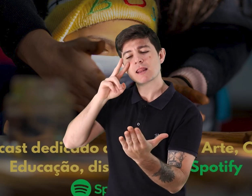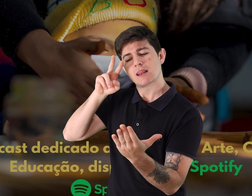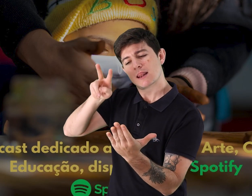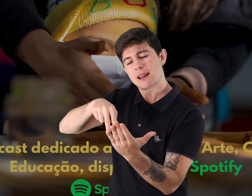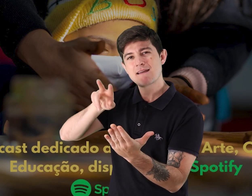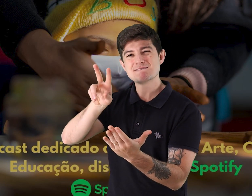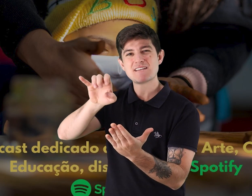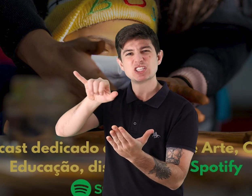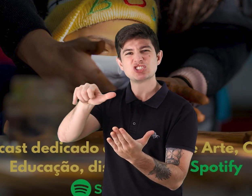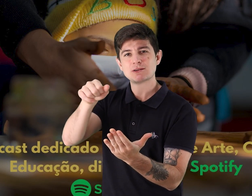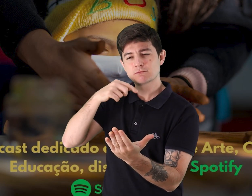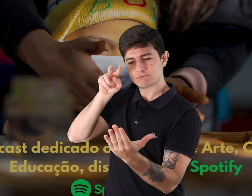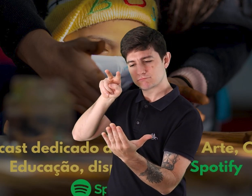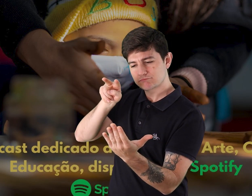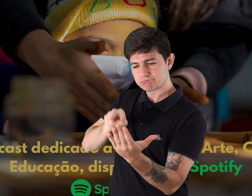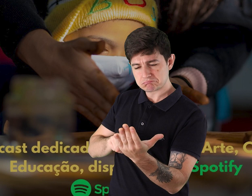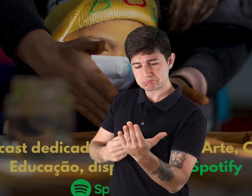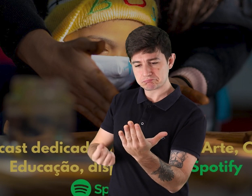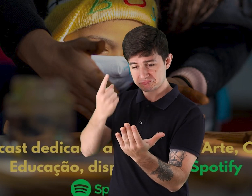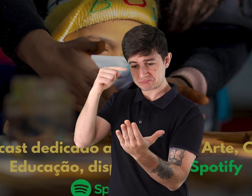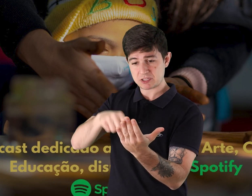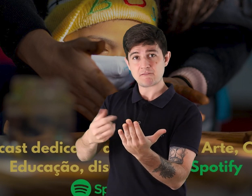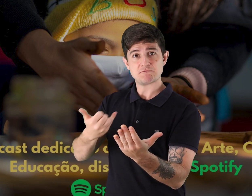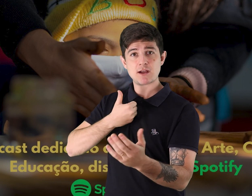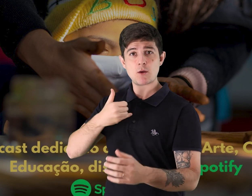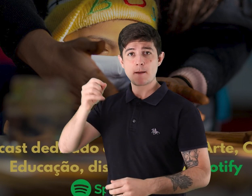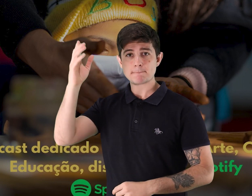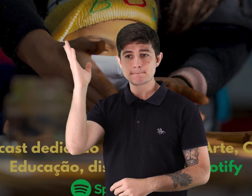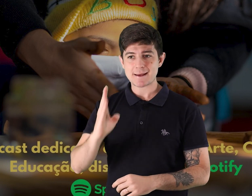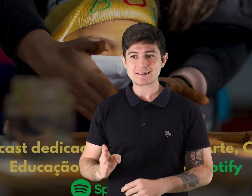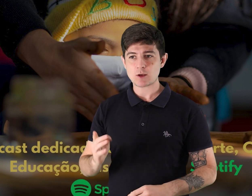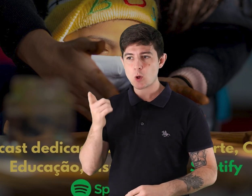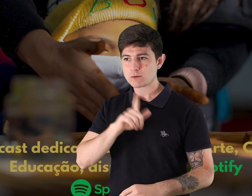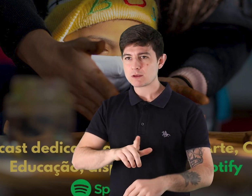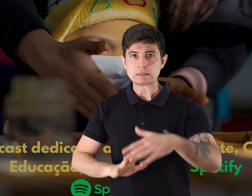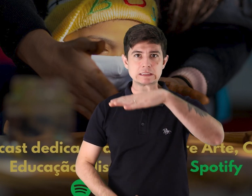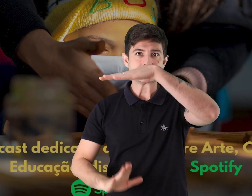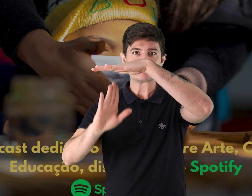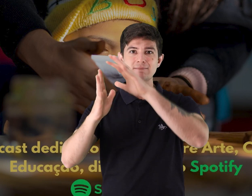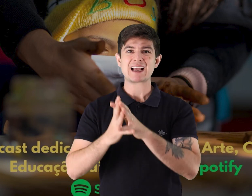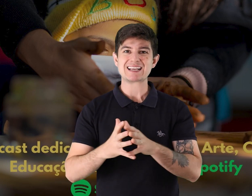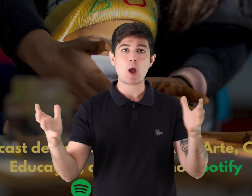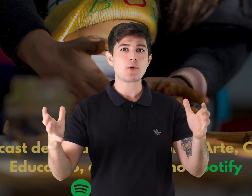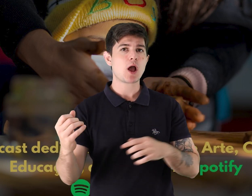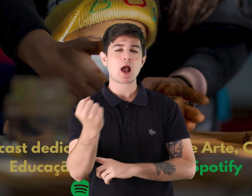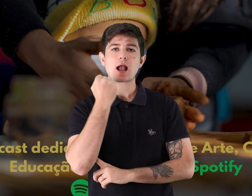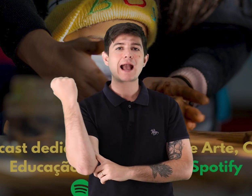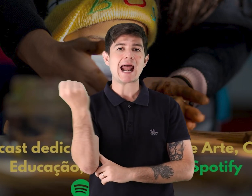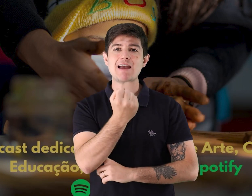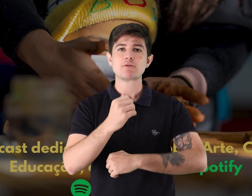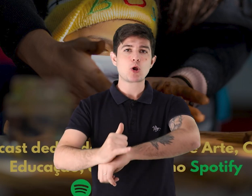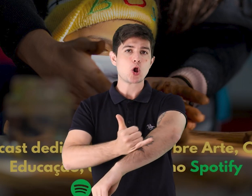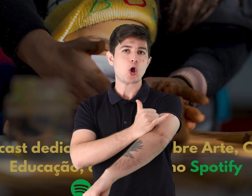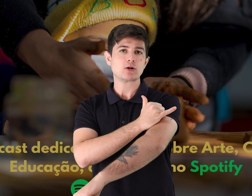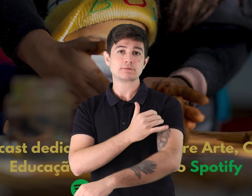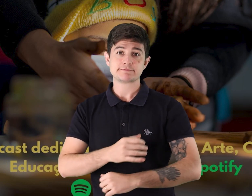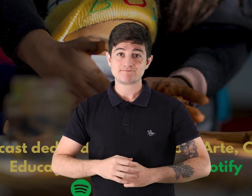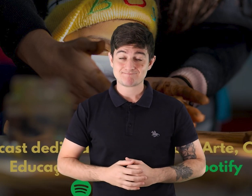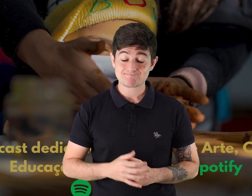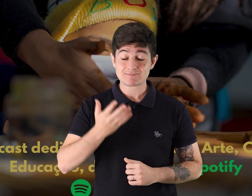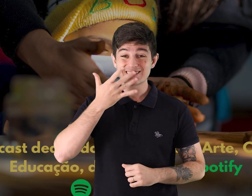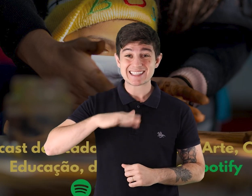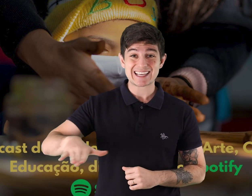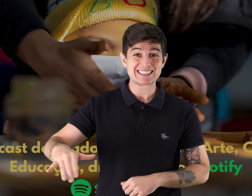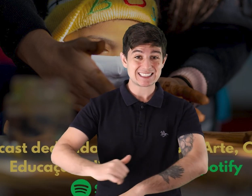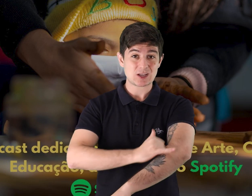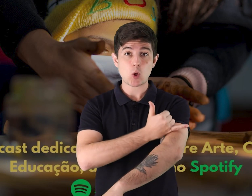semana passada, que o Brasil atingiu um aumento gravíssimo de casos de